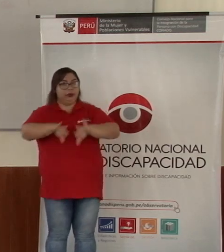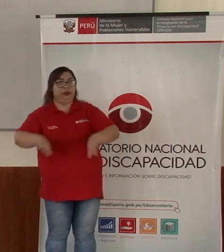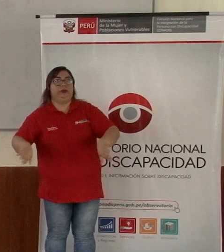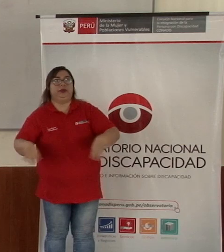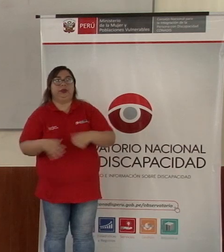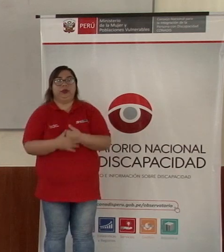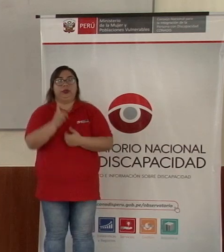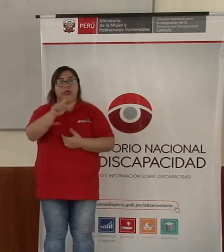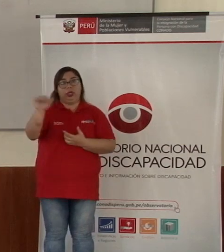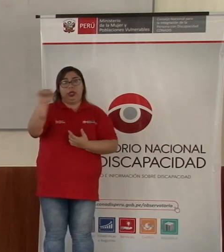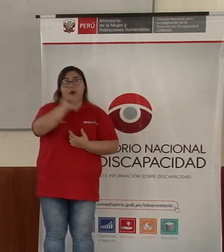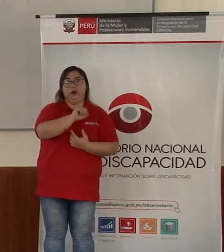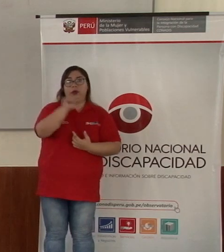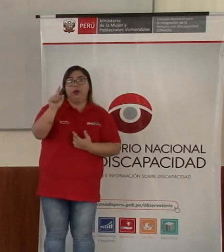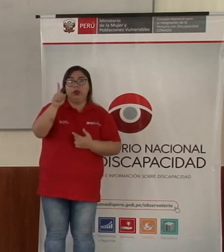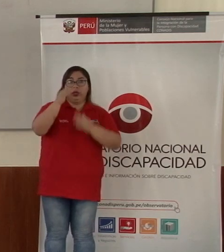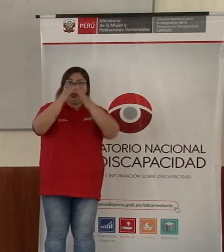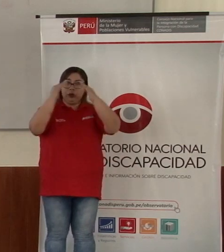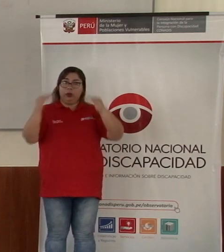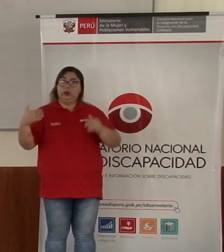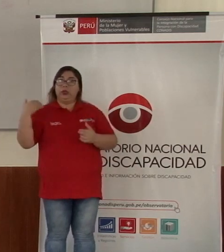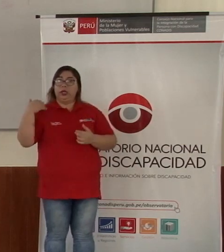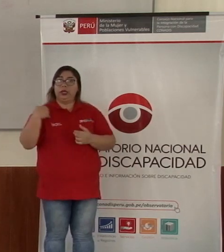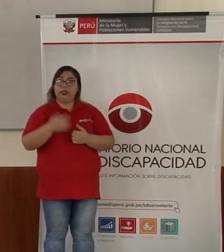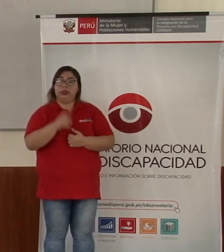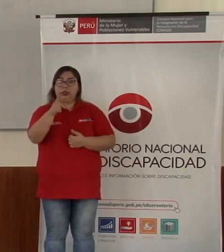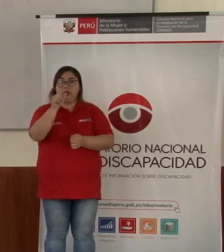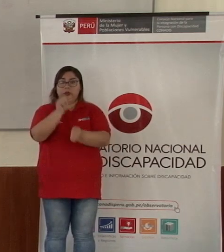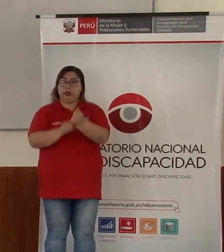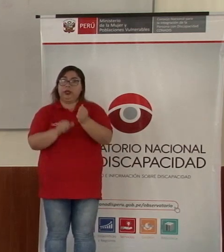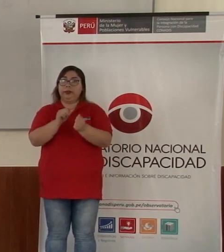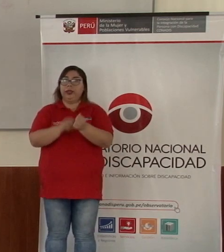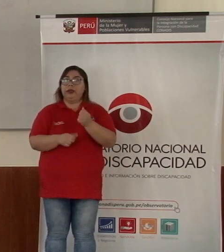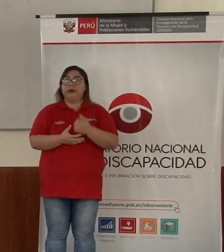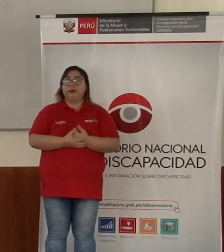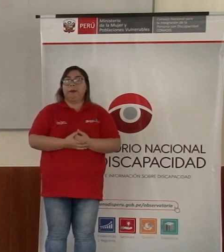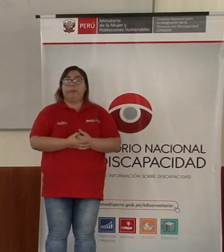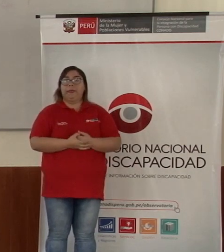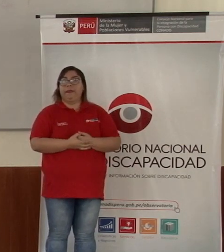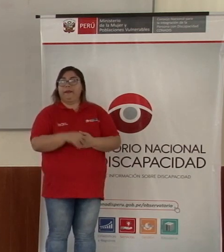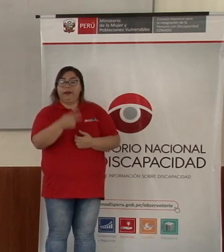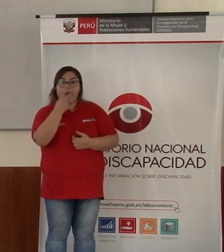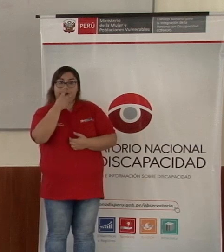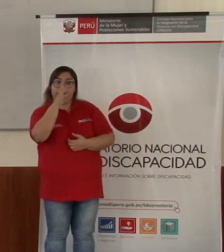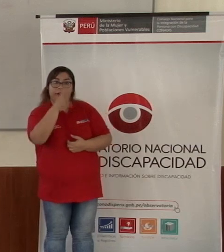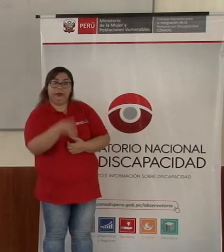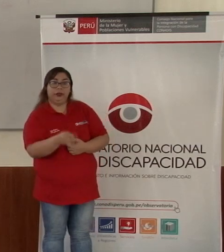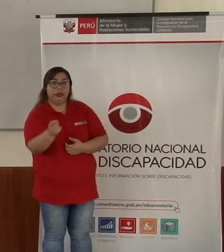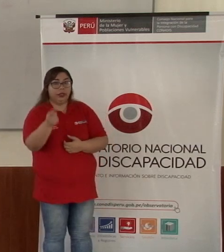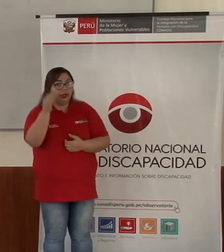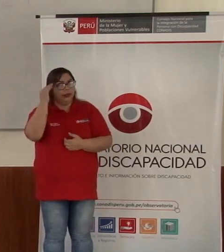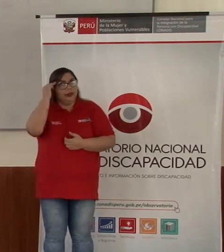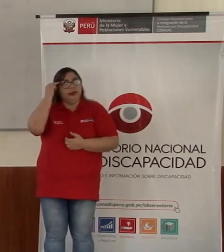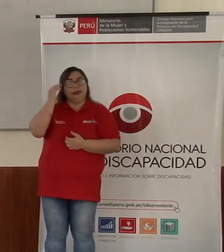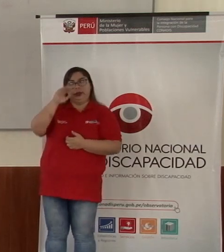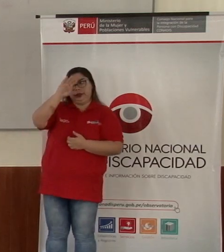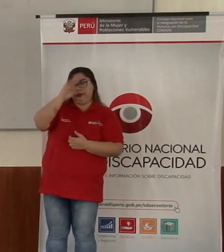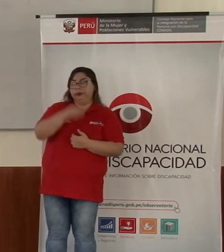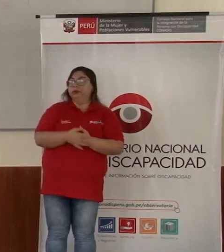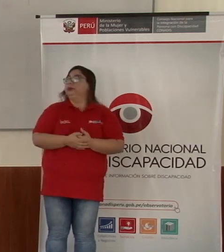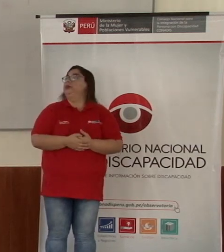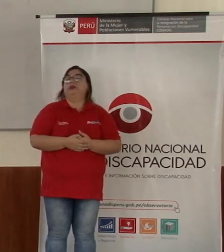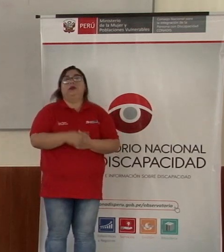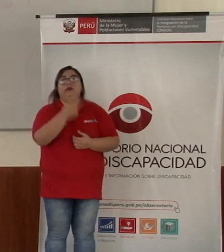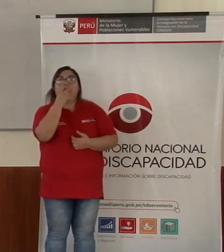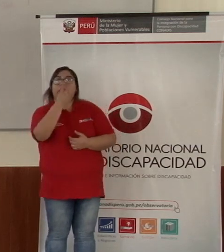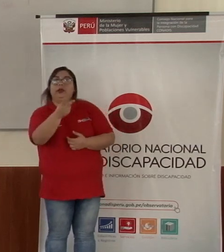¿no? Tenía un auto, tenía una casa y sus hermanos, al darse cuenta de la esquizofrenia, le inician un